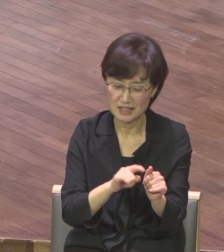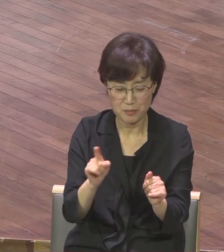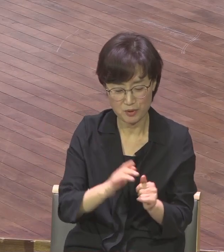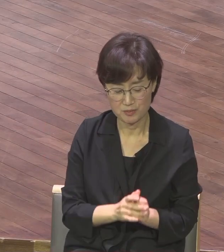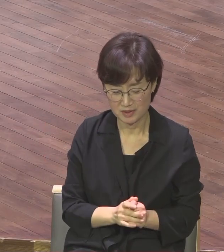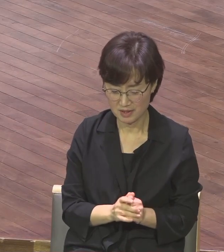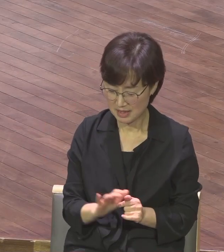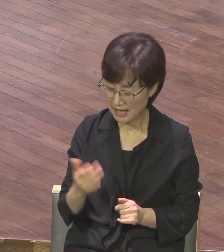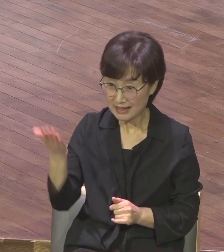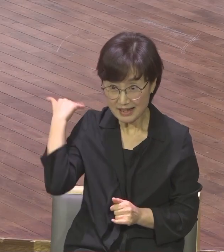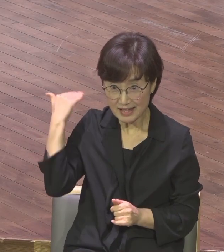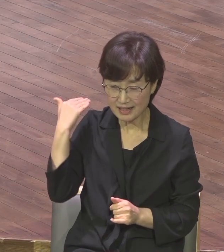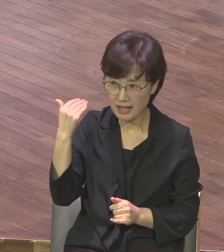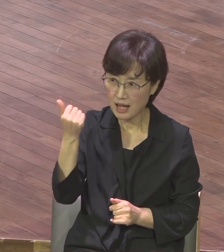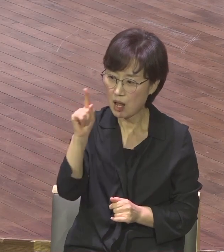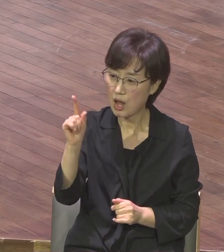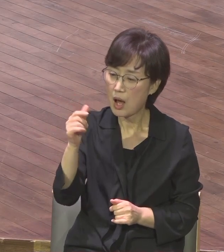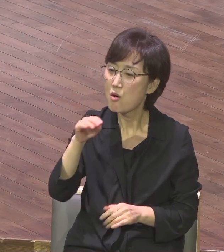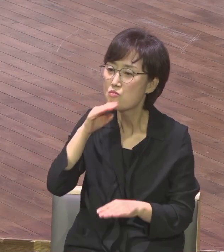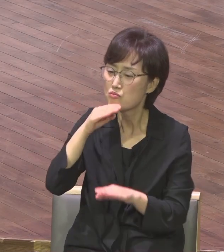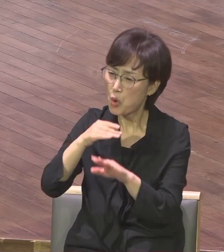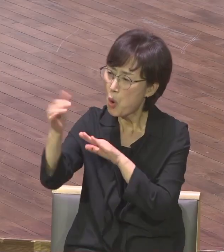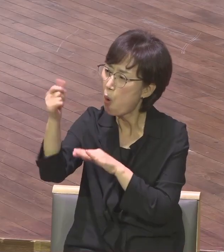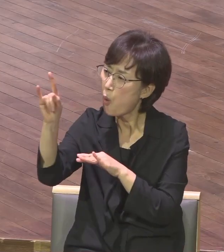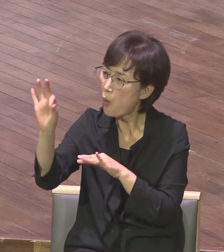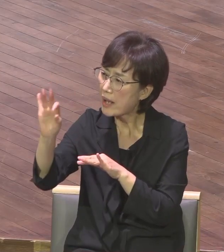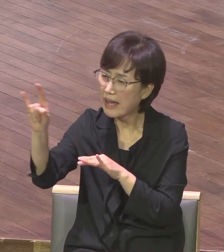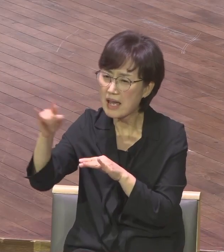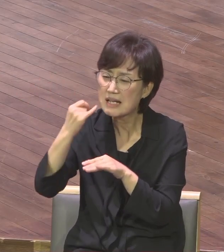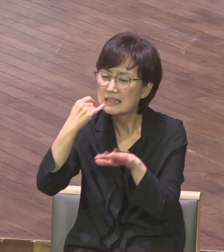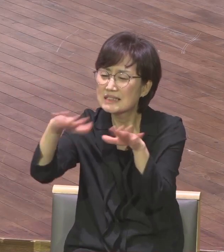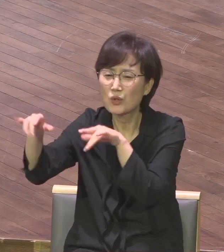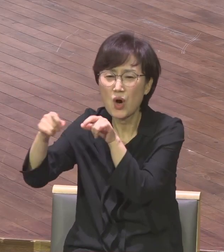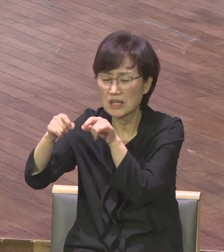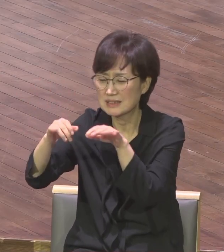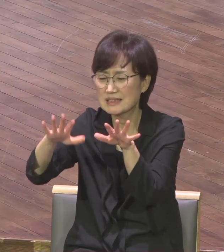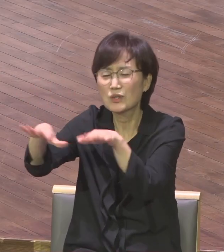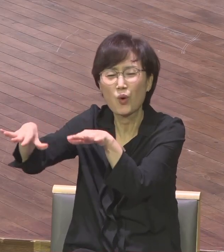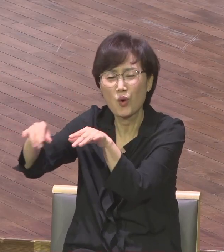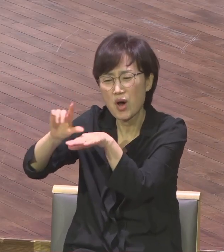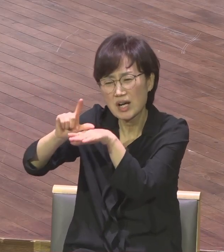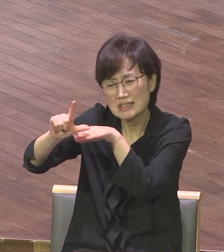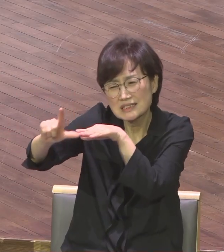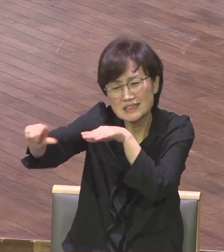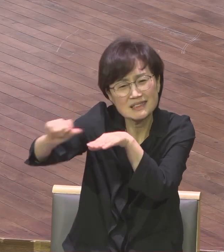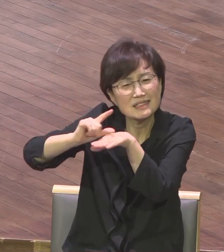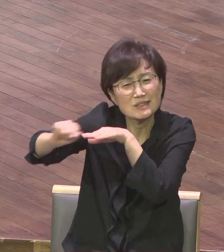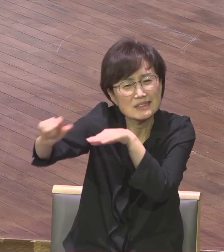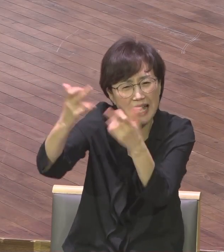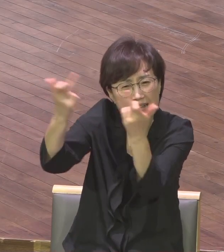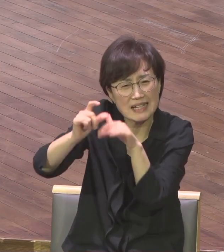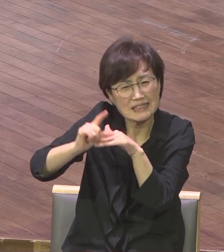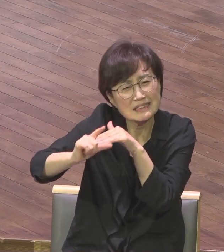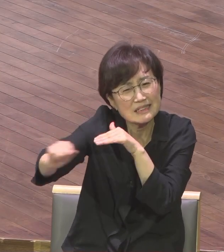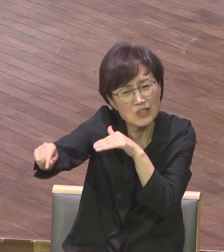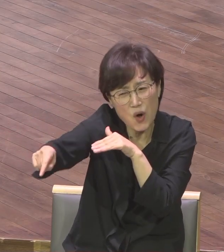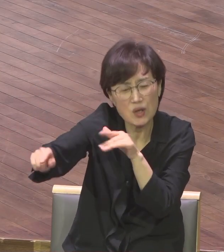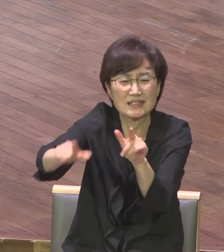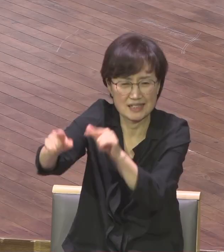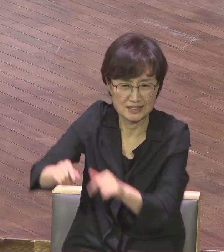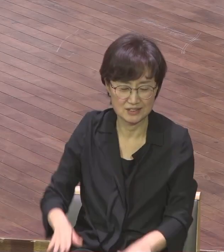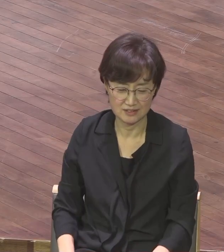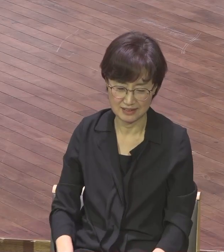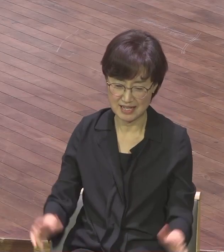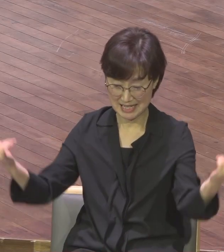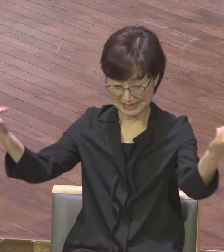곡산군에 있는 어느 산골에 화전민들이 사는데 거기까지 이제 전도하러 그렇게 갔어요. 그때